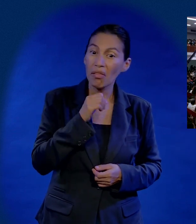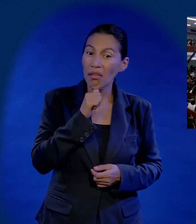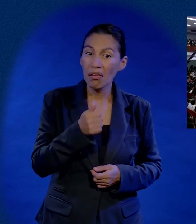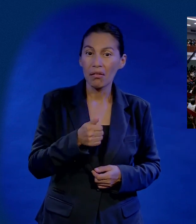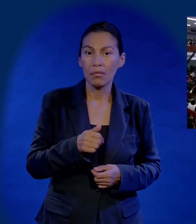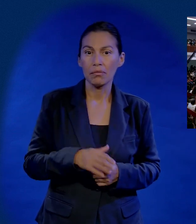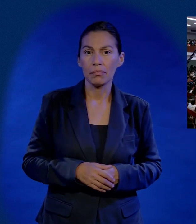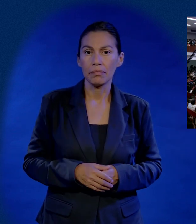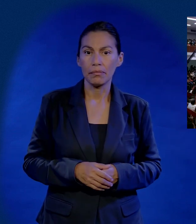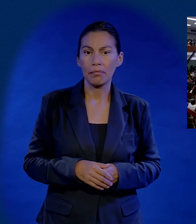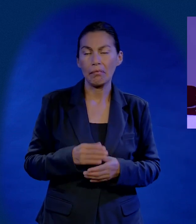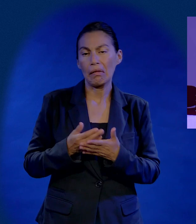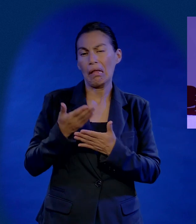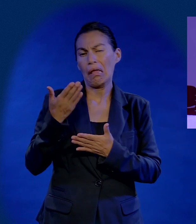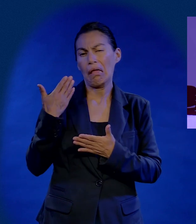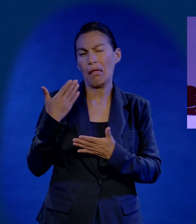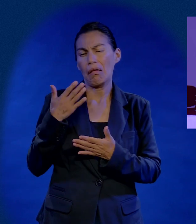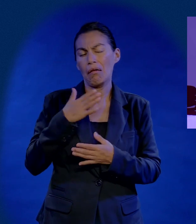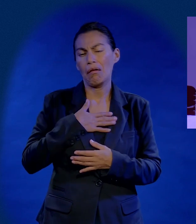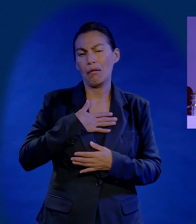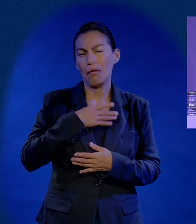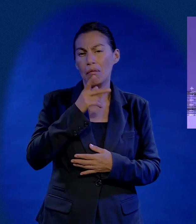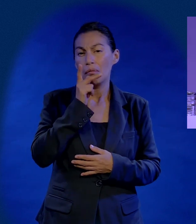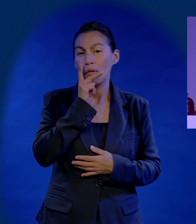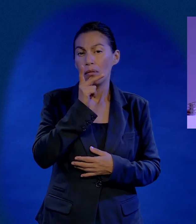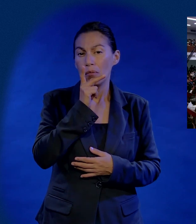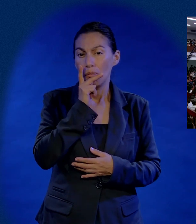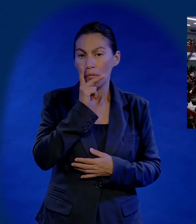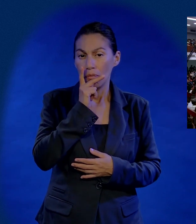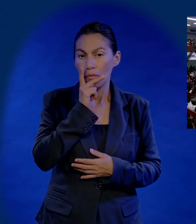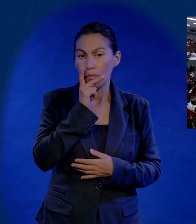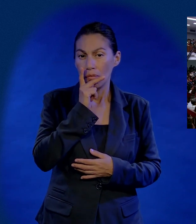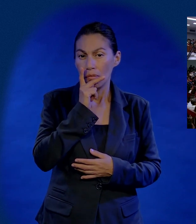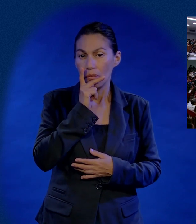nadie traía cigarro. En aquel tiempo mi papá